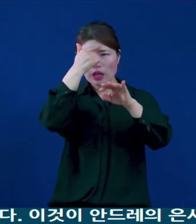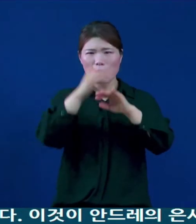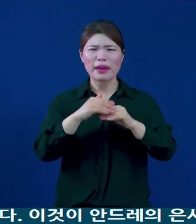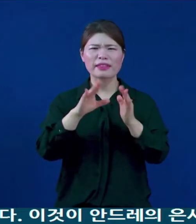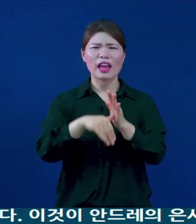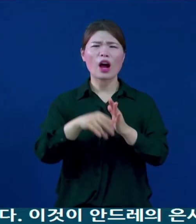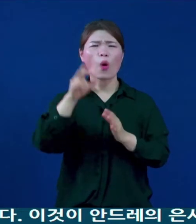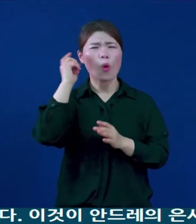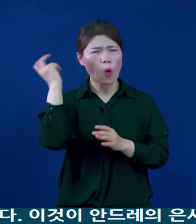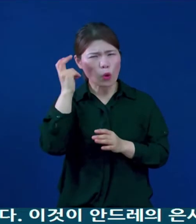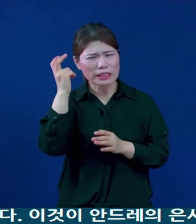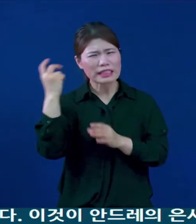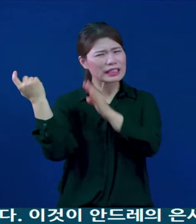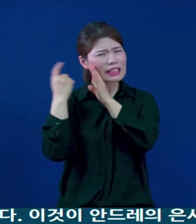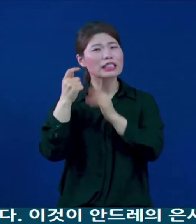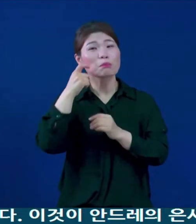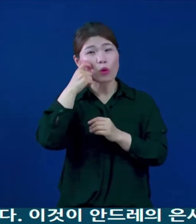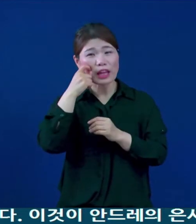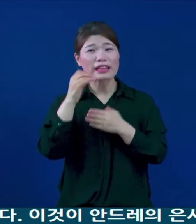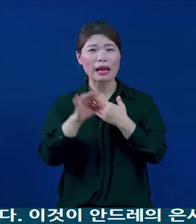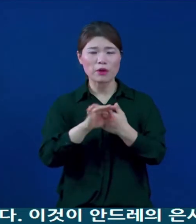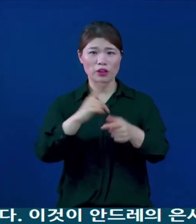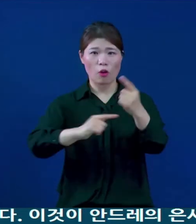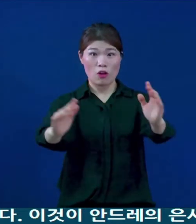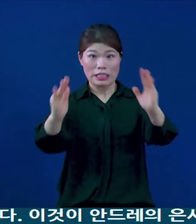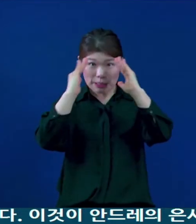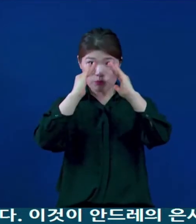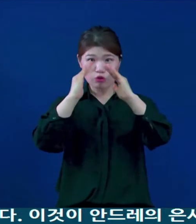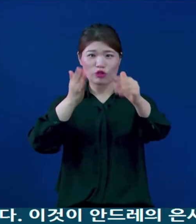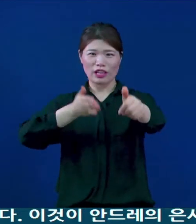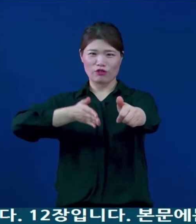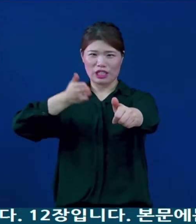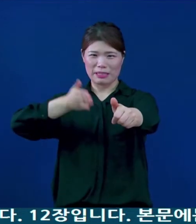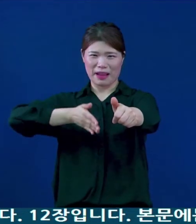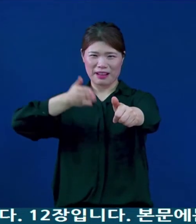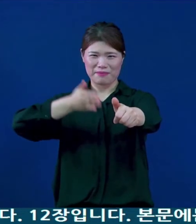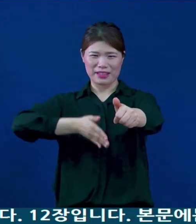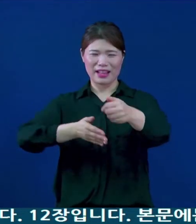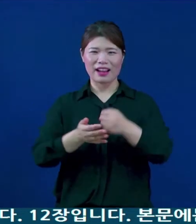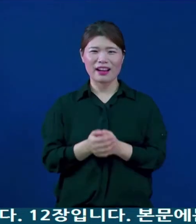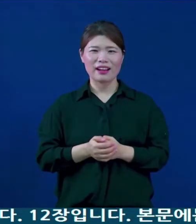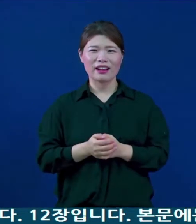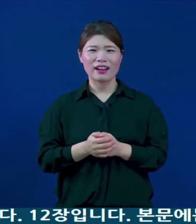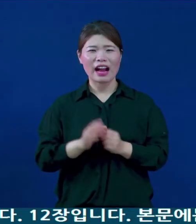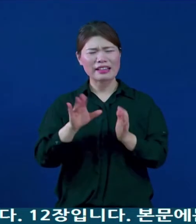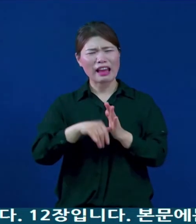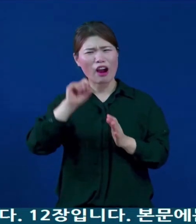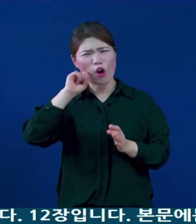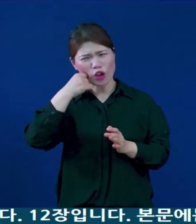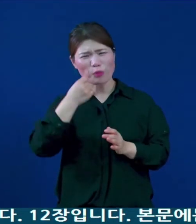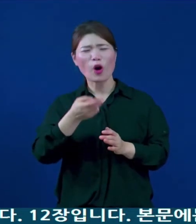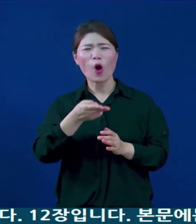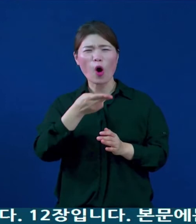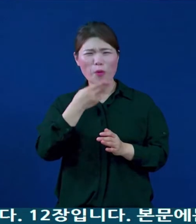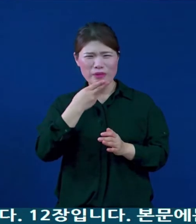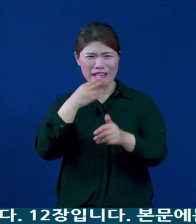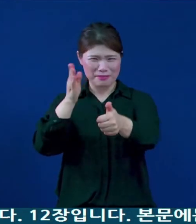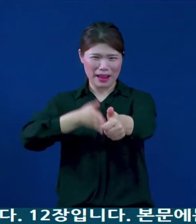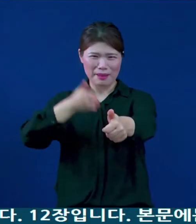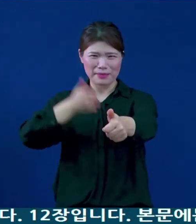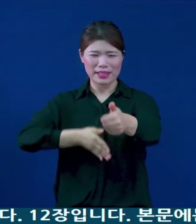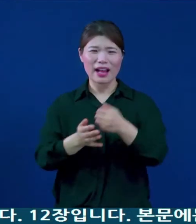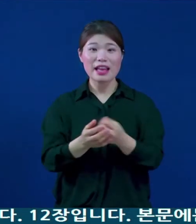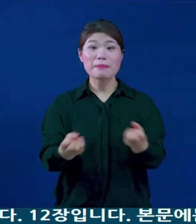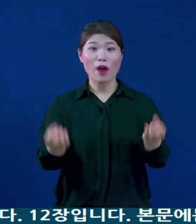혹 못 들으신 분들은 대신 더 많이 집중해 주셔서 우리 쫓아오는 일에 어려움이 없으시기를 주 안에서 기대해 봅니다.